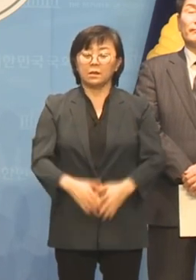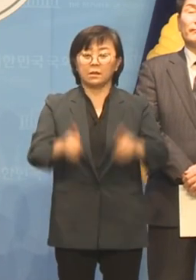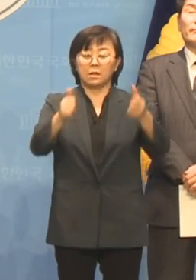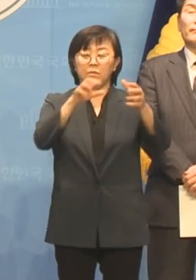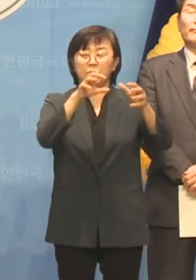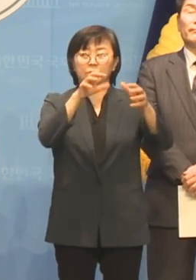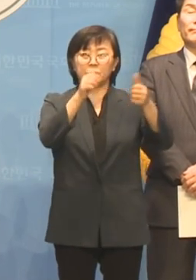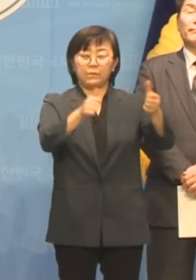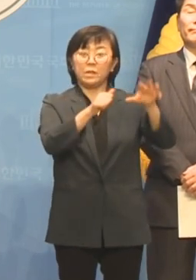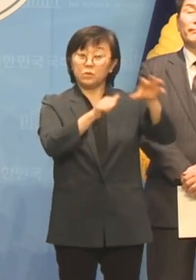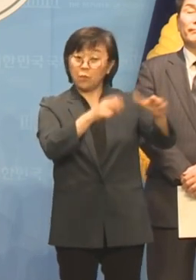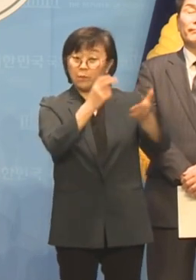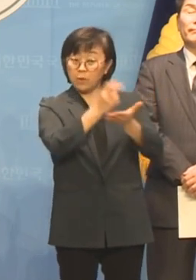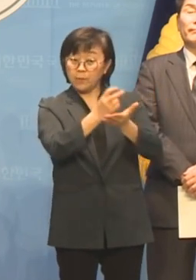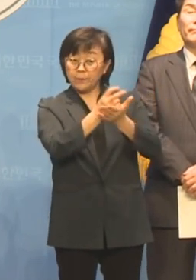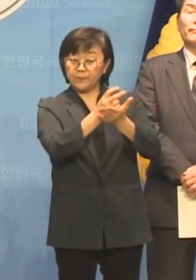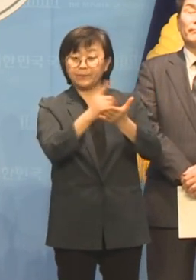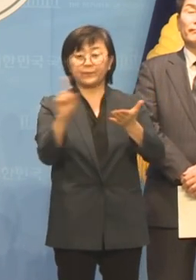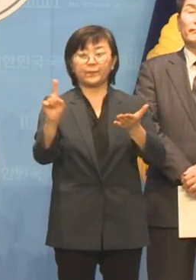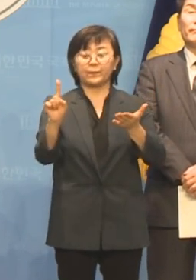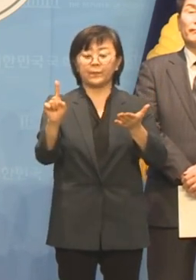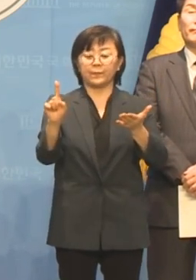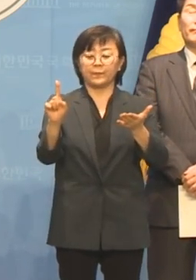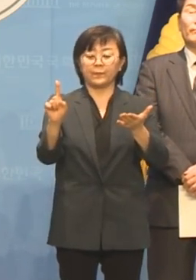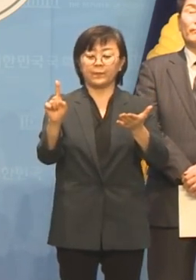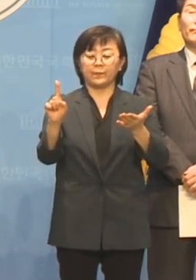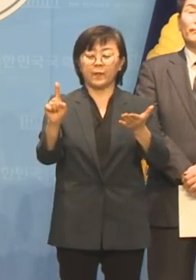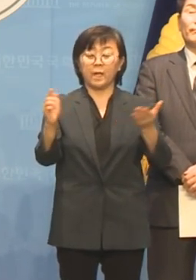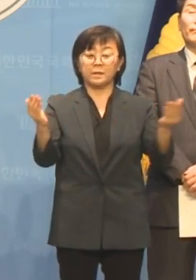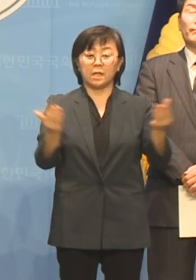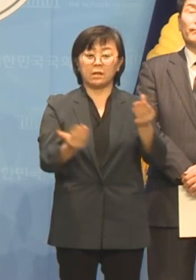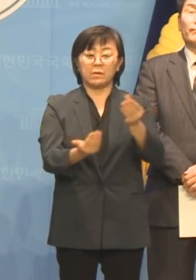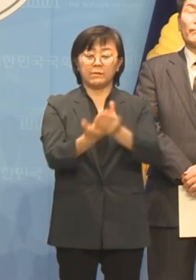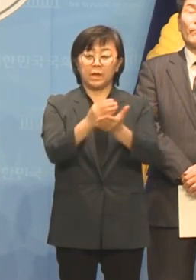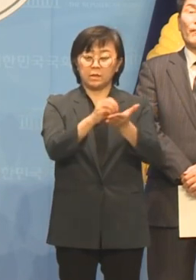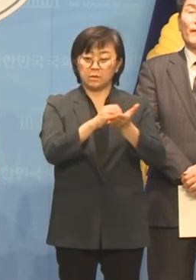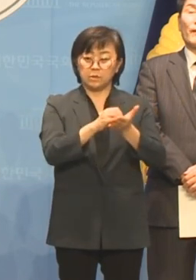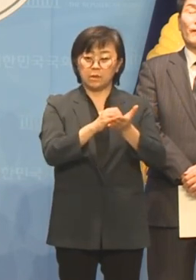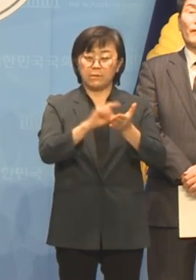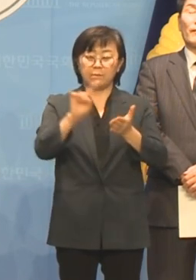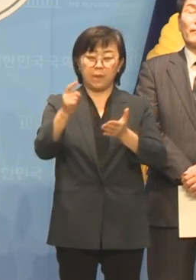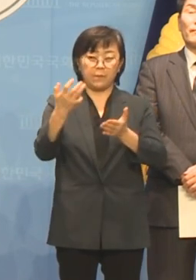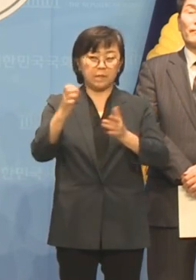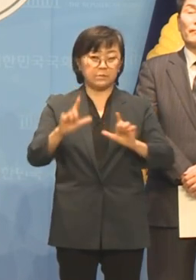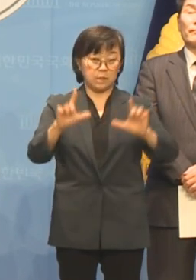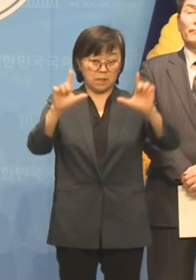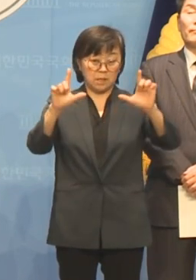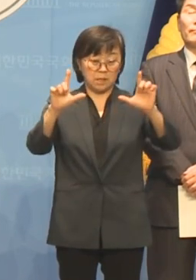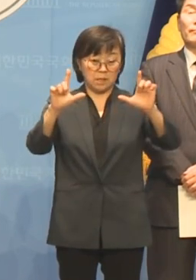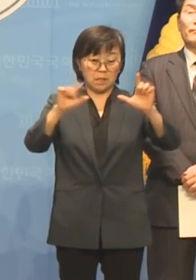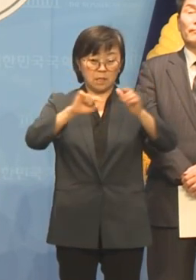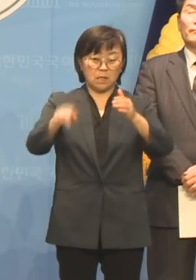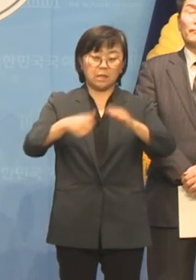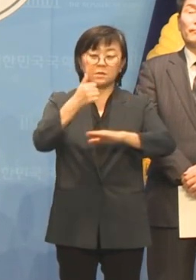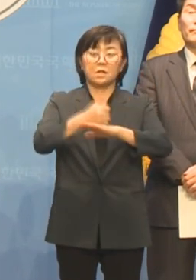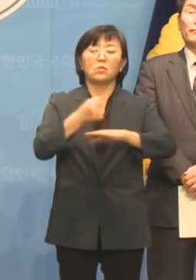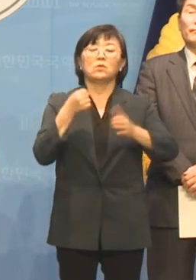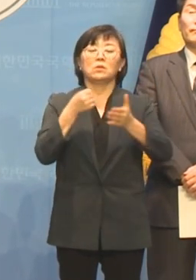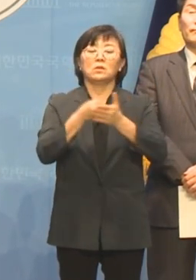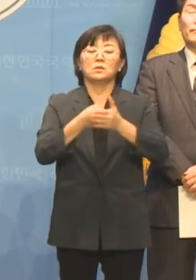헌법재판소법에 따르면 헌법재판소는 사건 접수일로부터 180일 안에 최종 결정을 해야